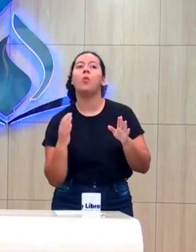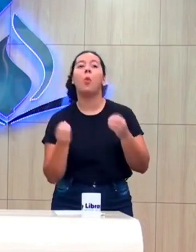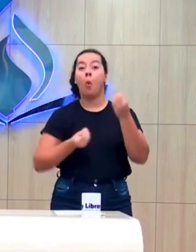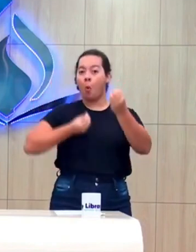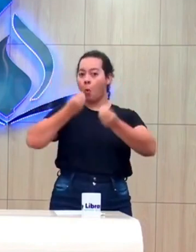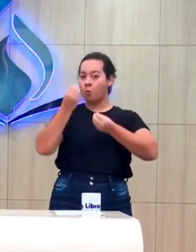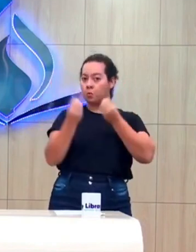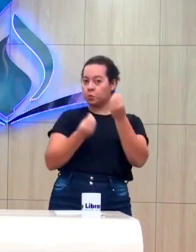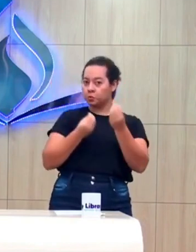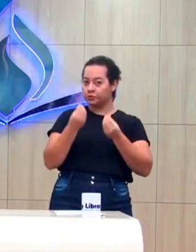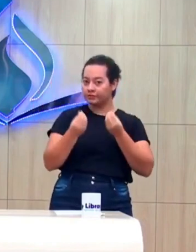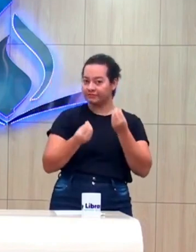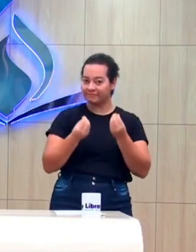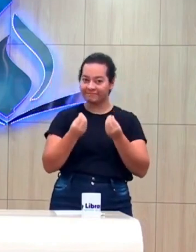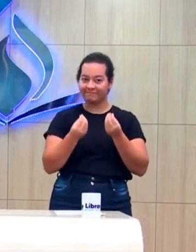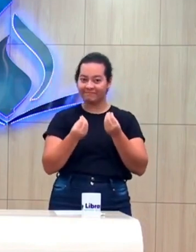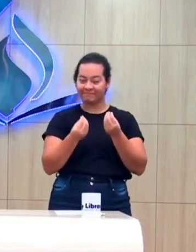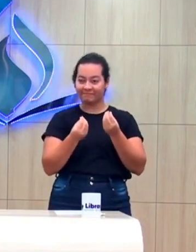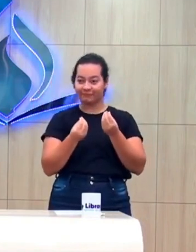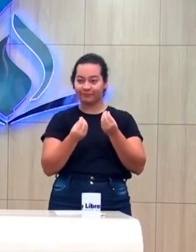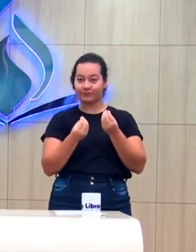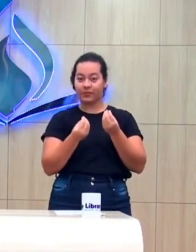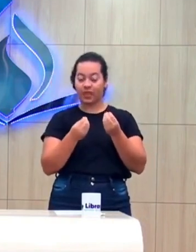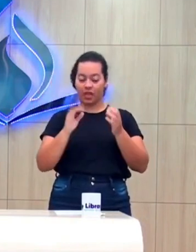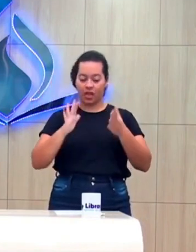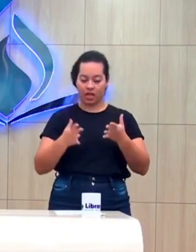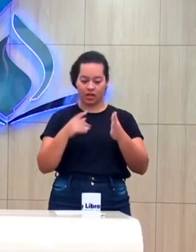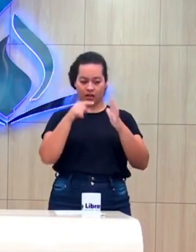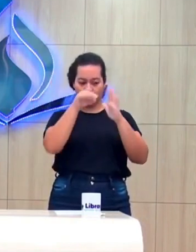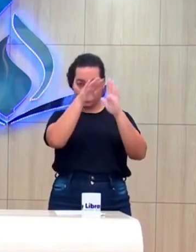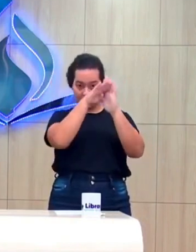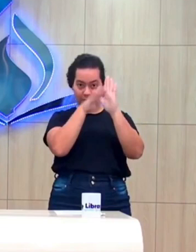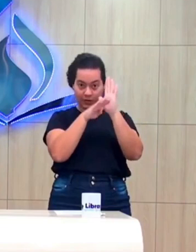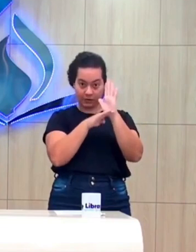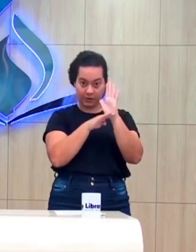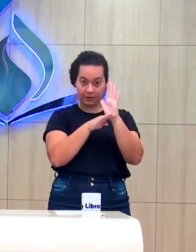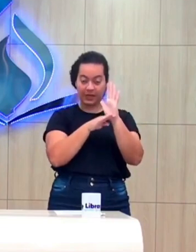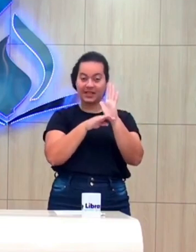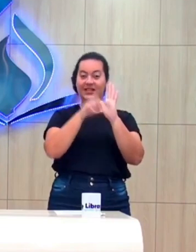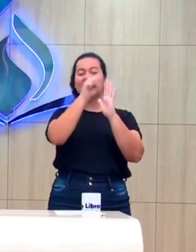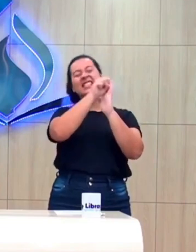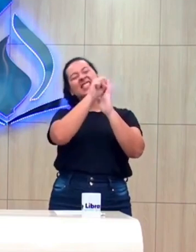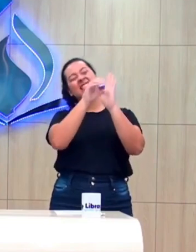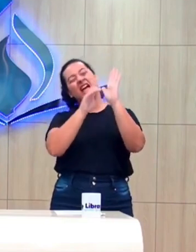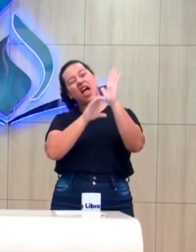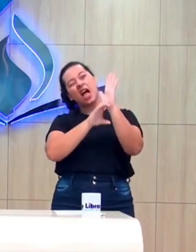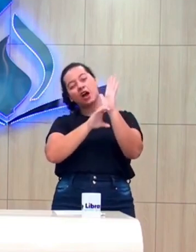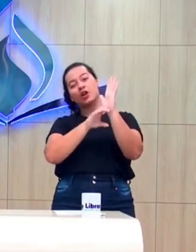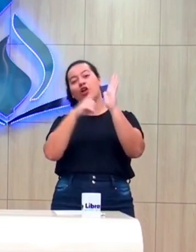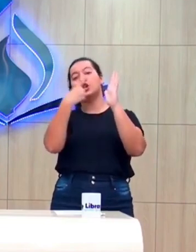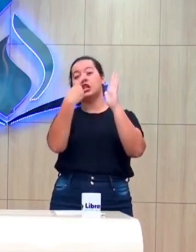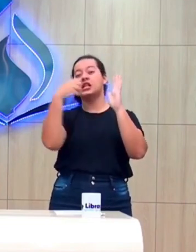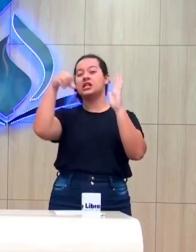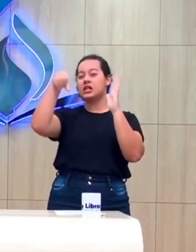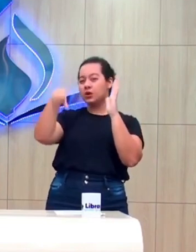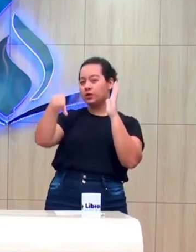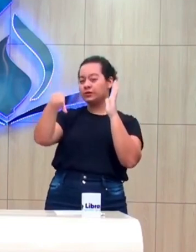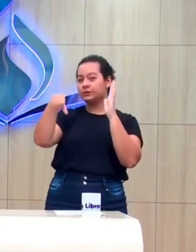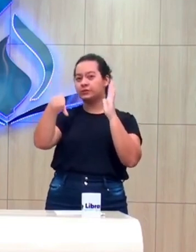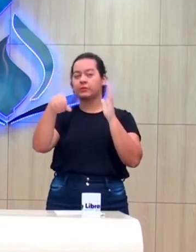nós chegamos agora no século XIX aqui no Brasil. Mais ou menos no ano de